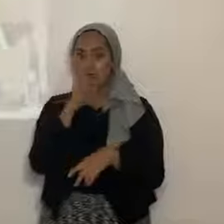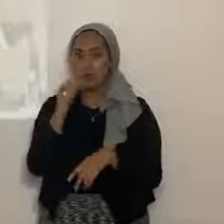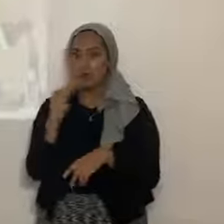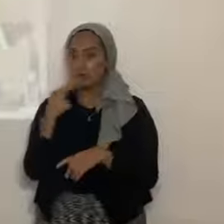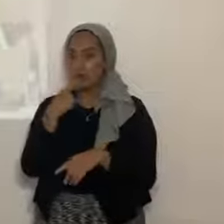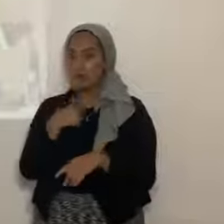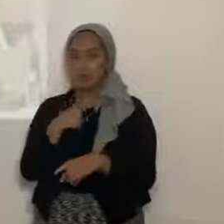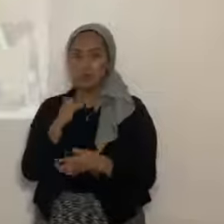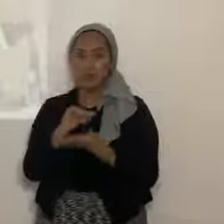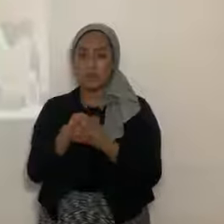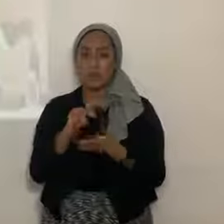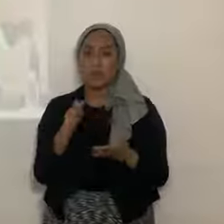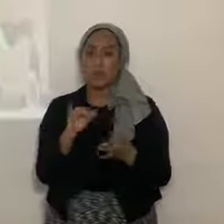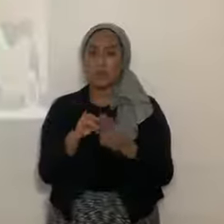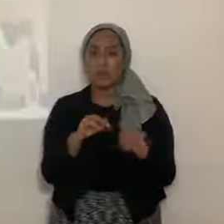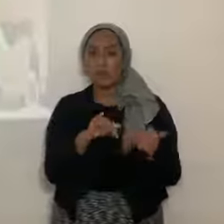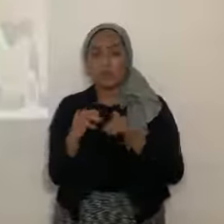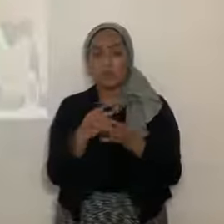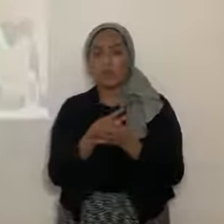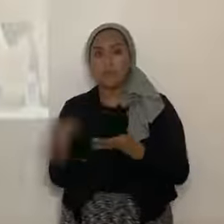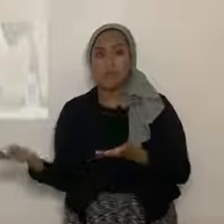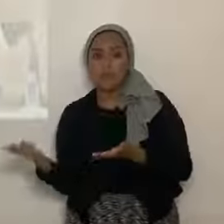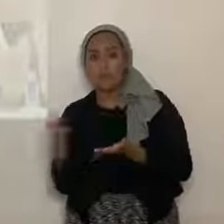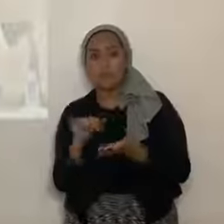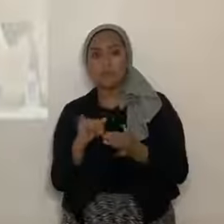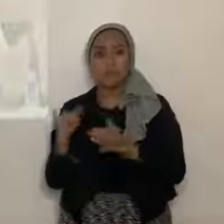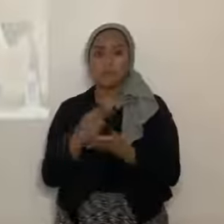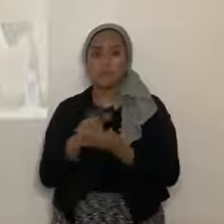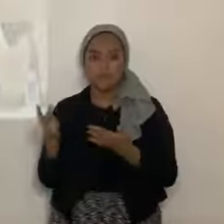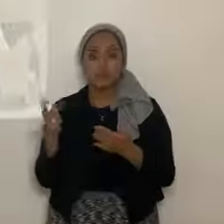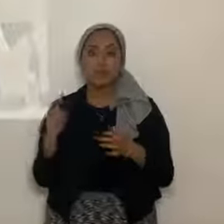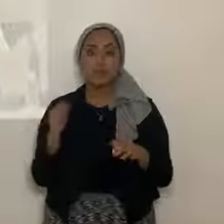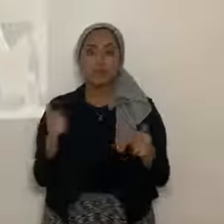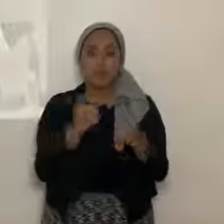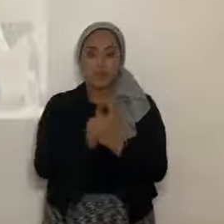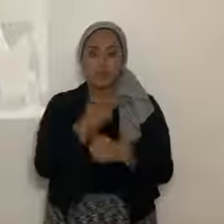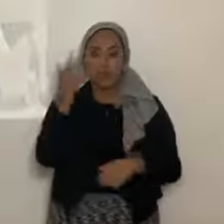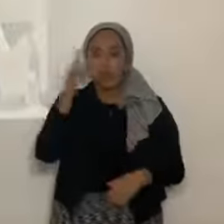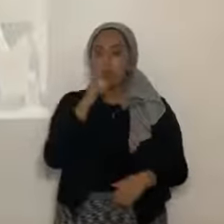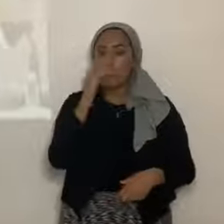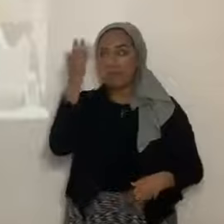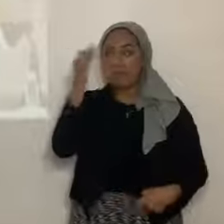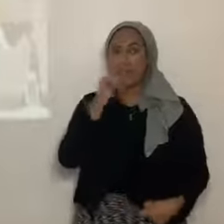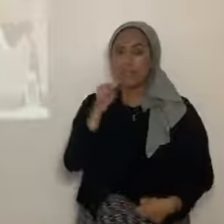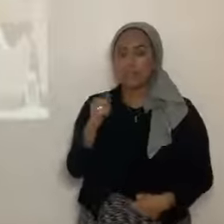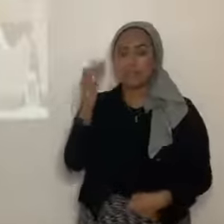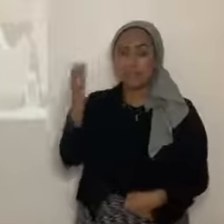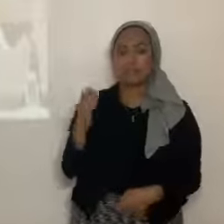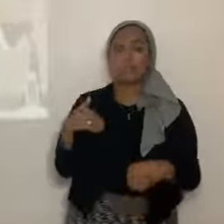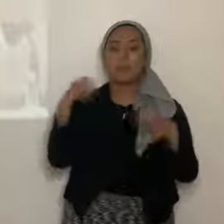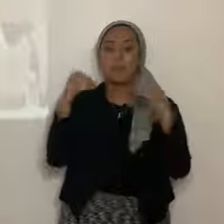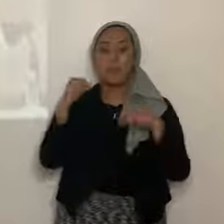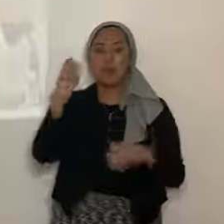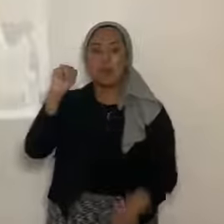eso es estar reprobado. Eso es estar reprobado, sino amarle a él por quien es él. Vamos a Mateo 12, por